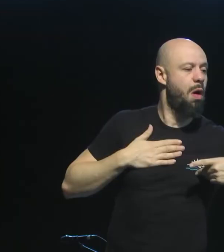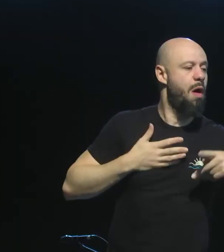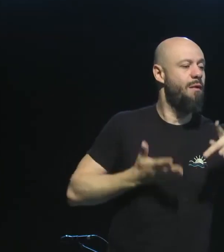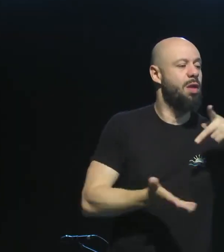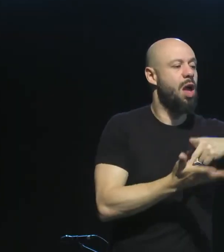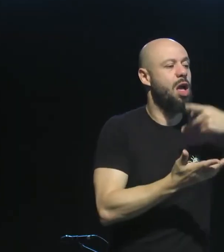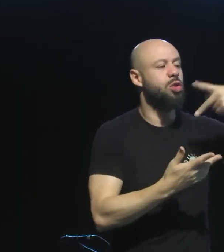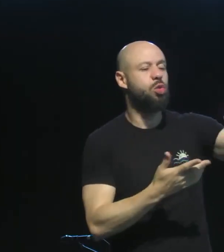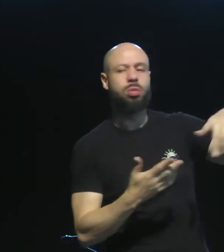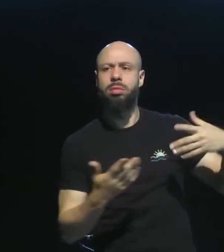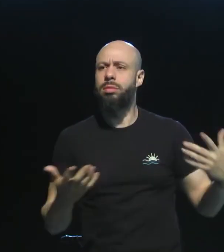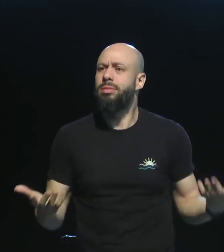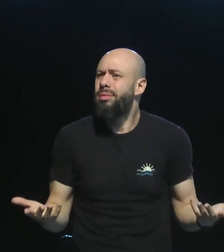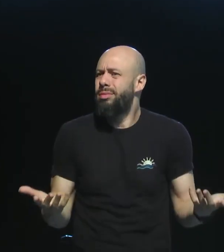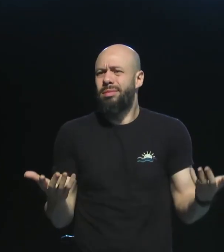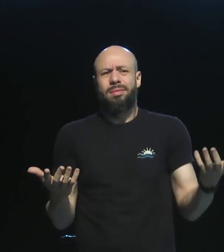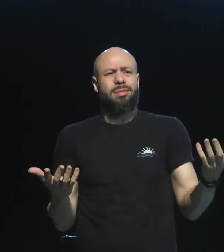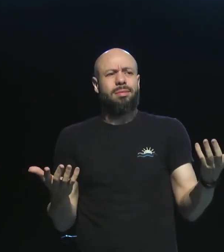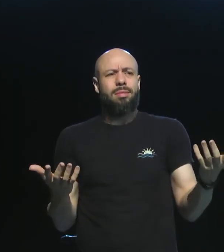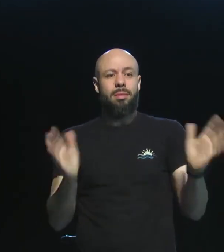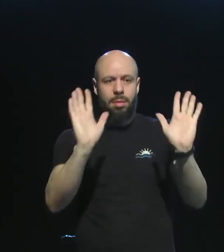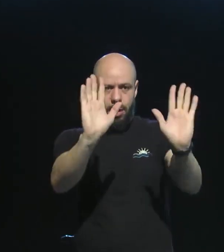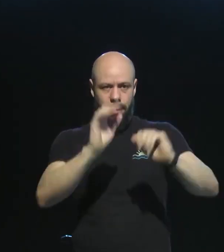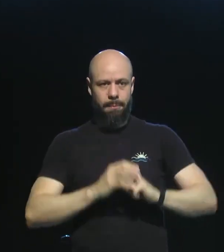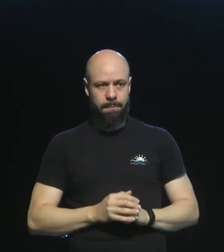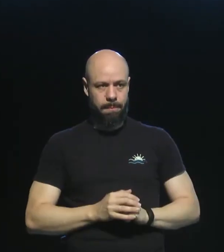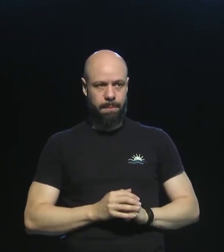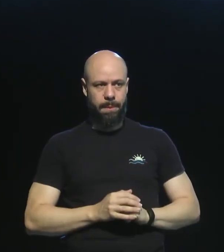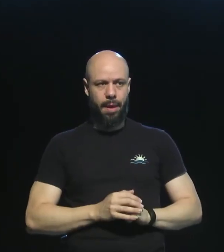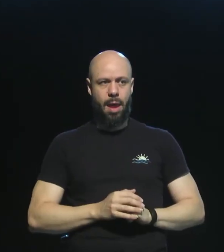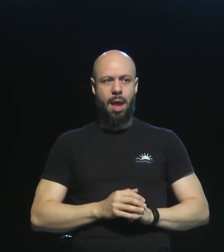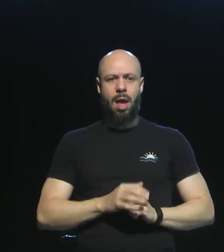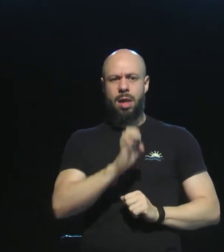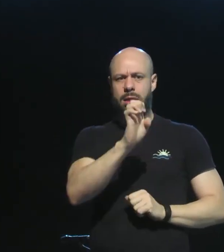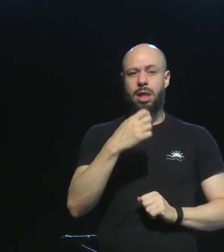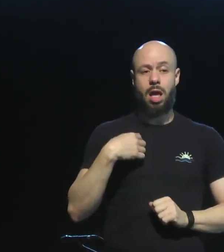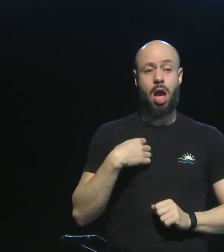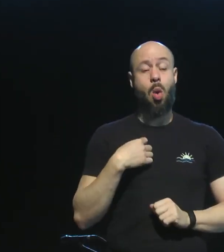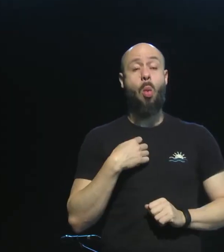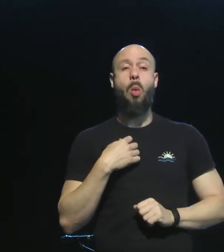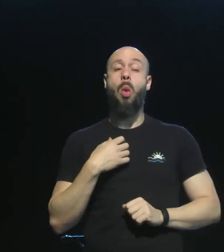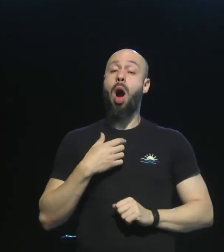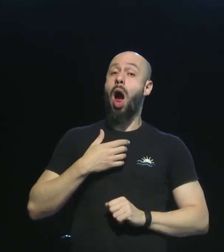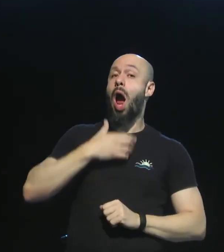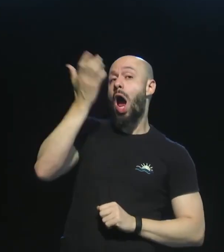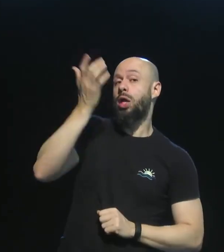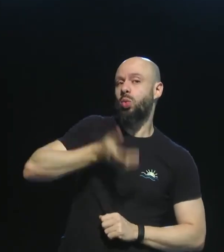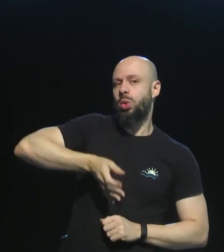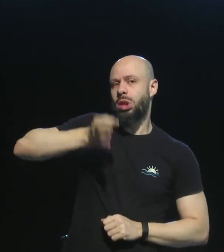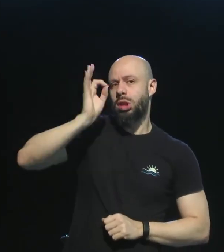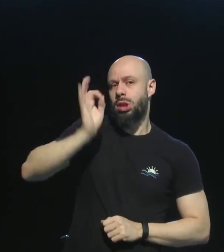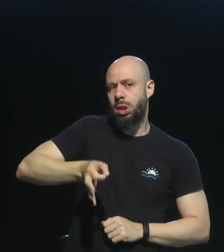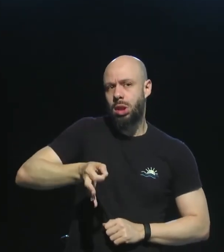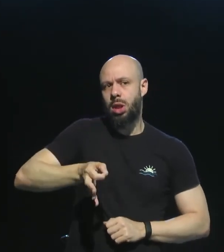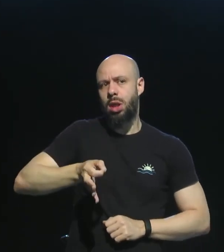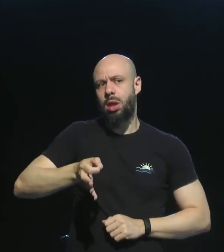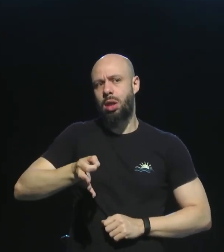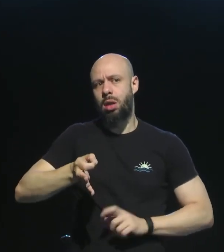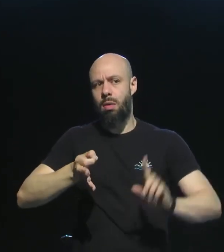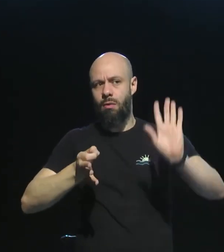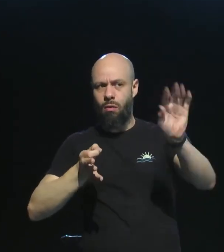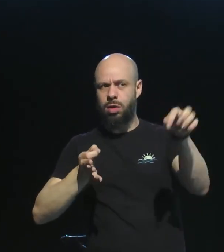Então, se para mim as coisas soam certo, se para mim as coisas